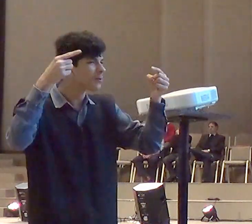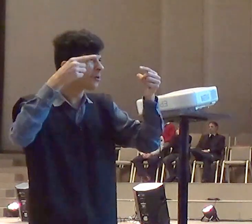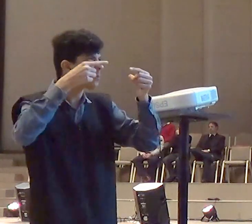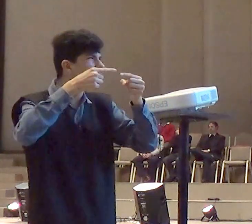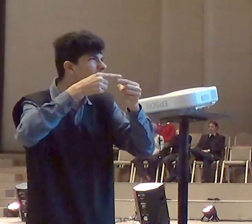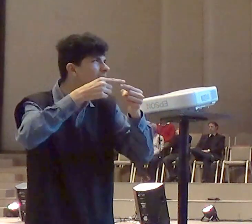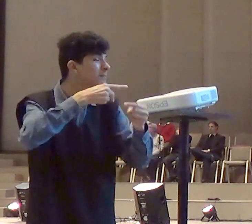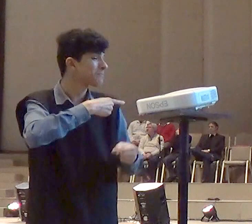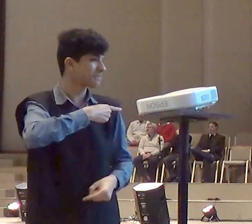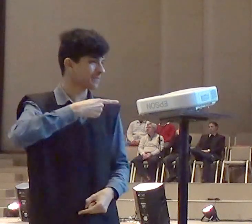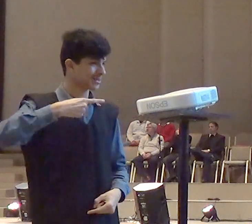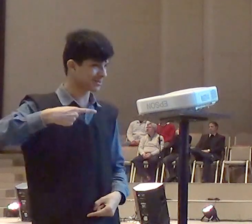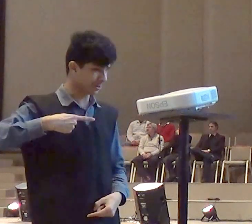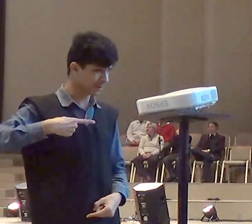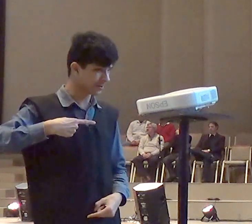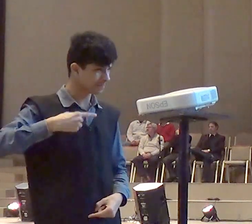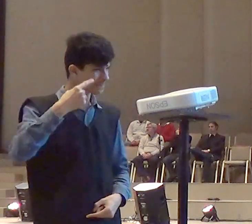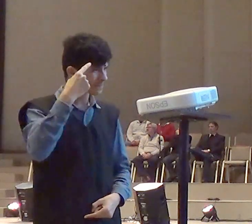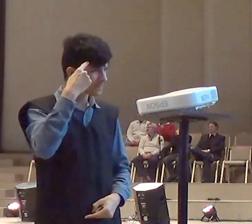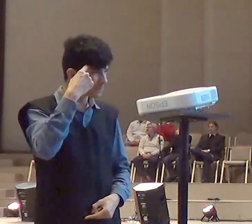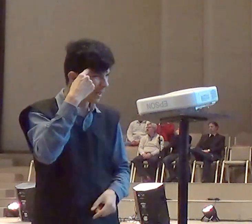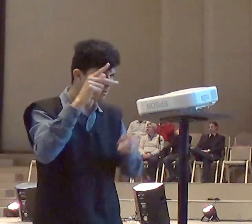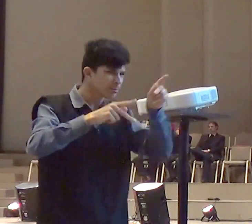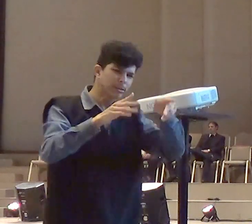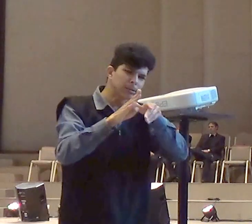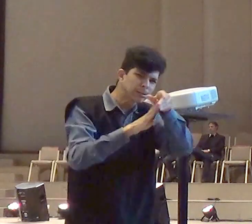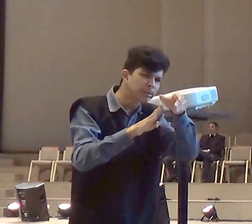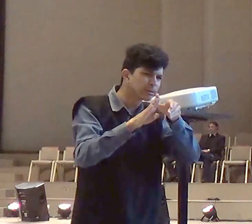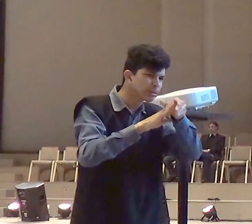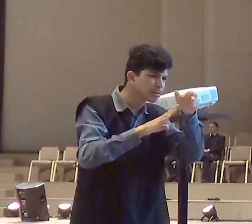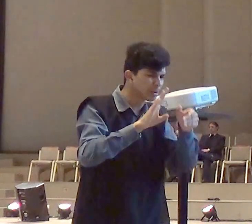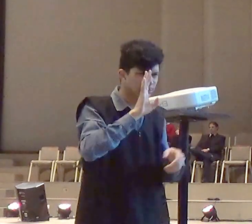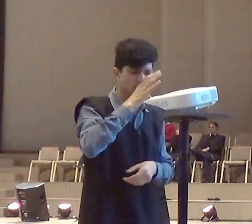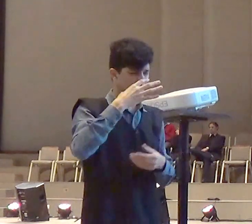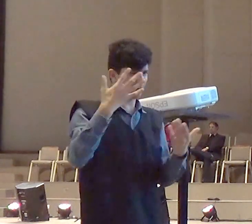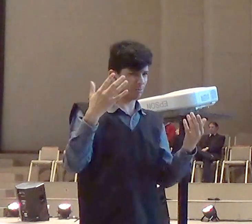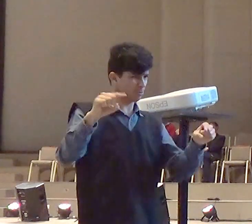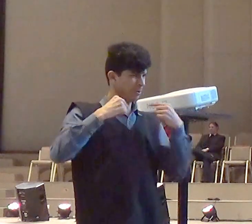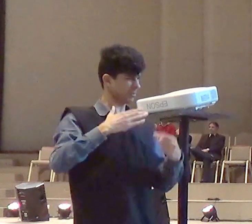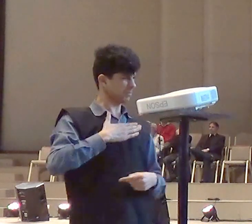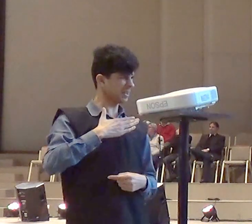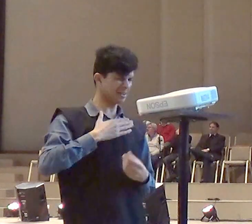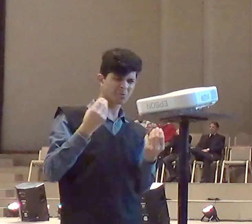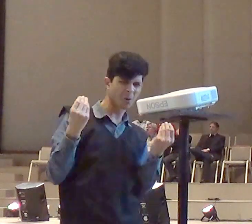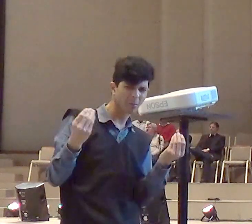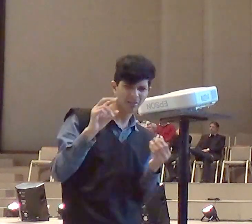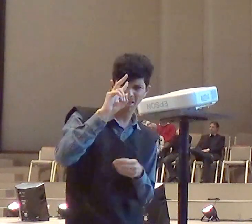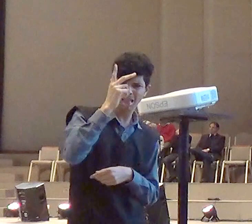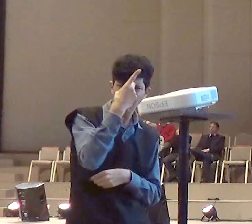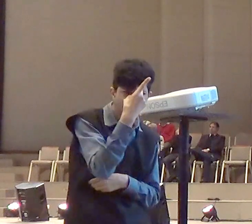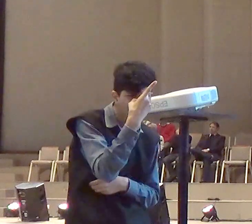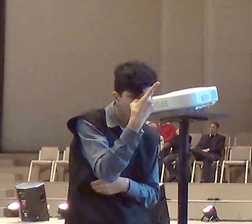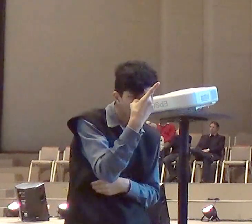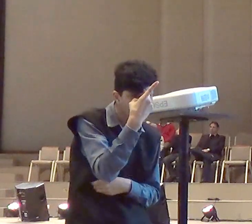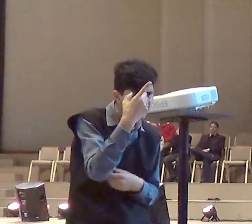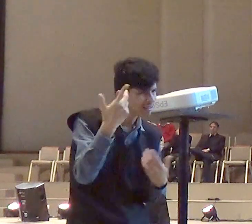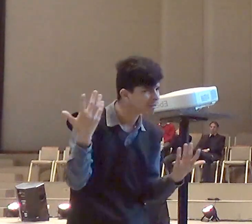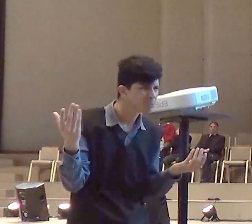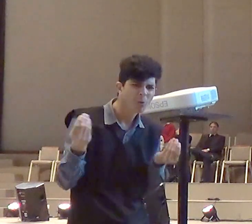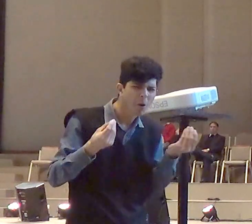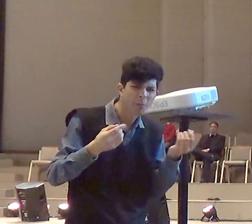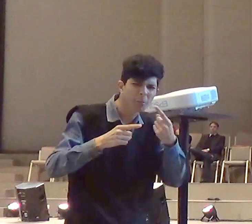foi muito difícil para Moisés lidar com a atitude do coração das suas ovelhas pois